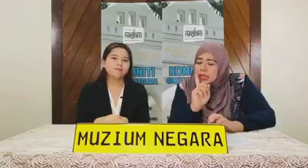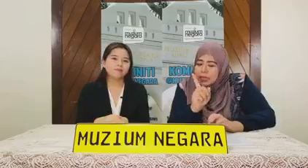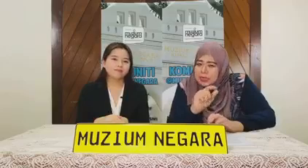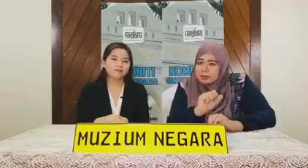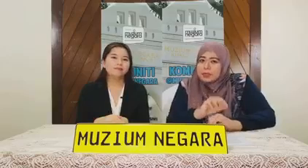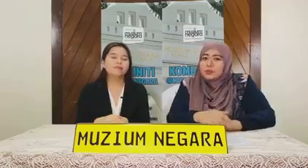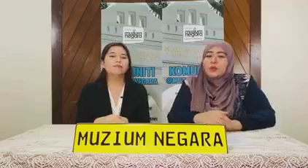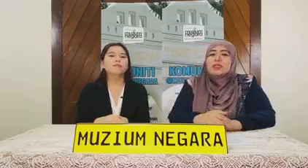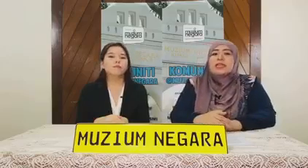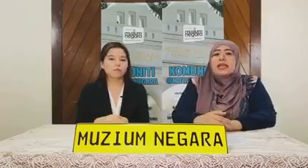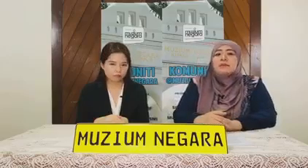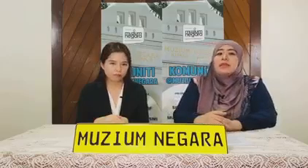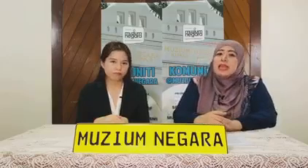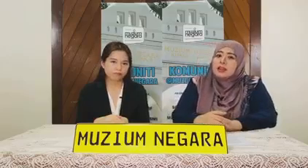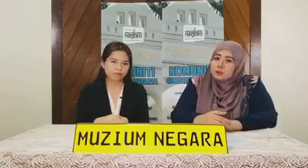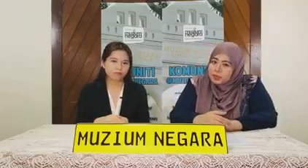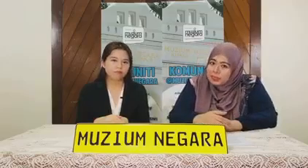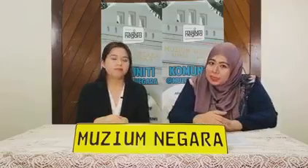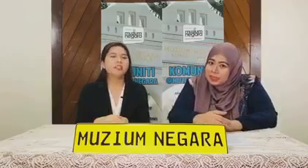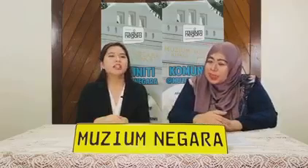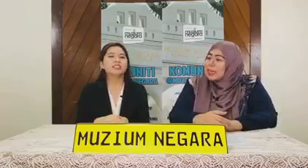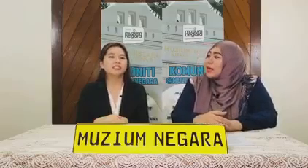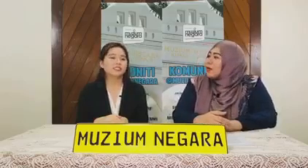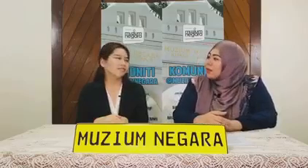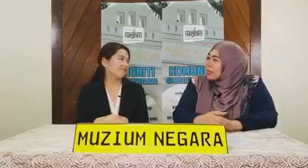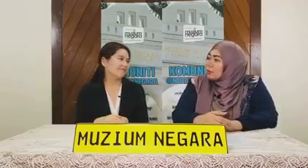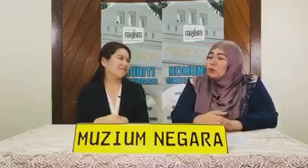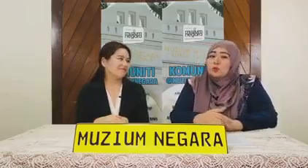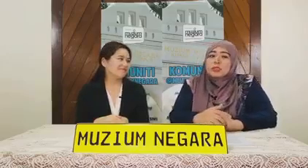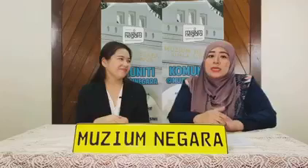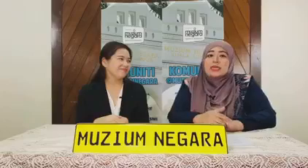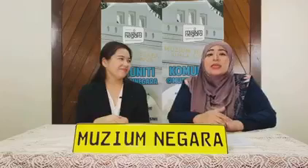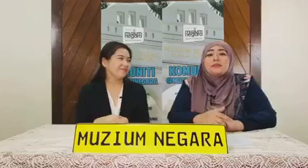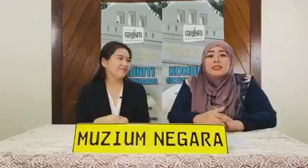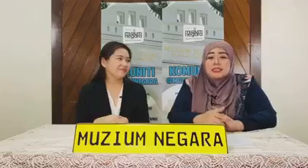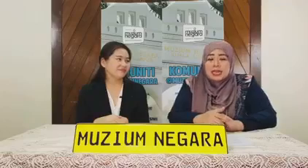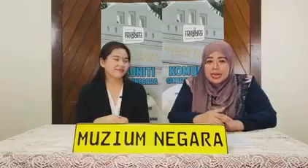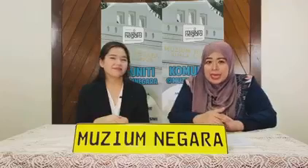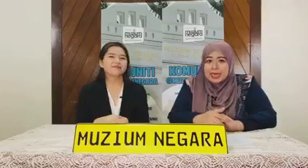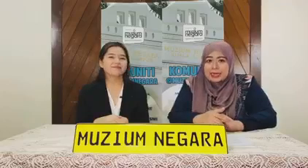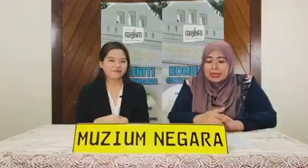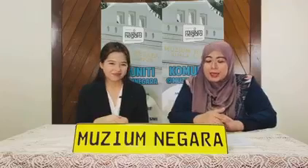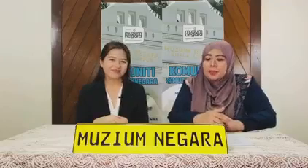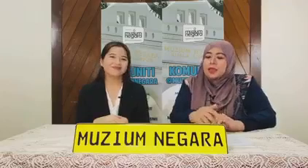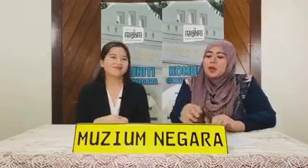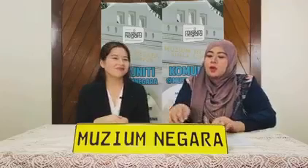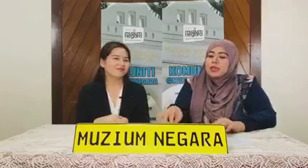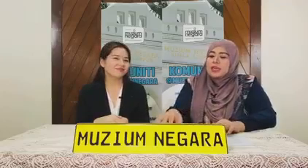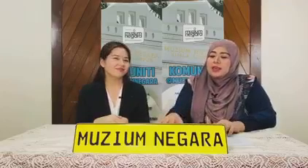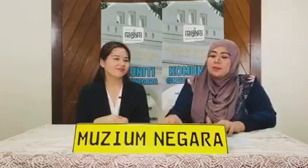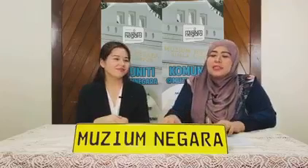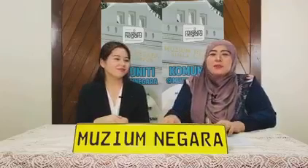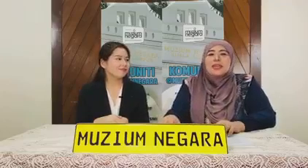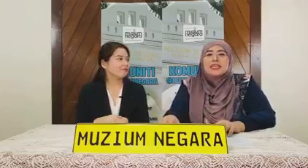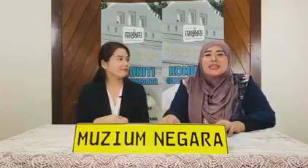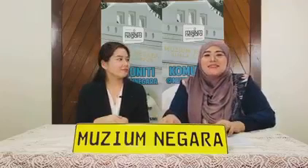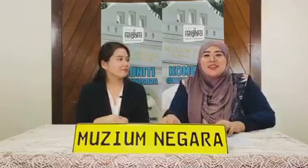sekali masuk di dalam galeri. Ya. Okey, untuk menjaga kebersihan ya. Okey, macam mana